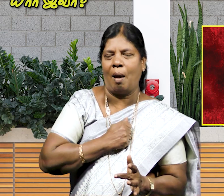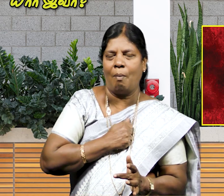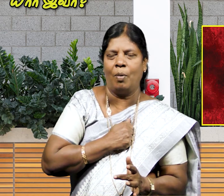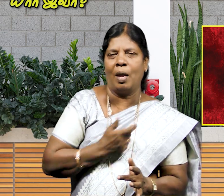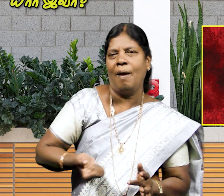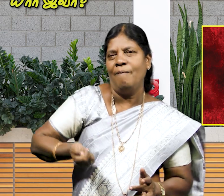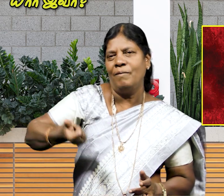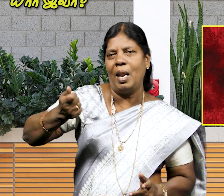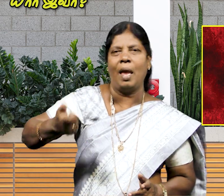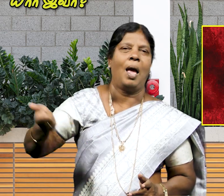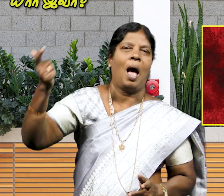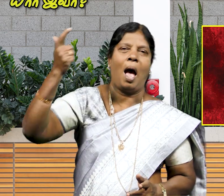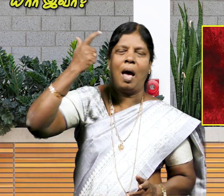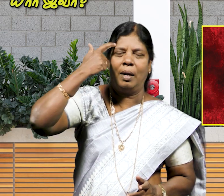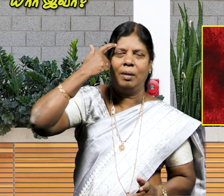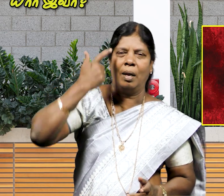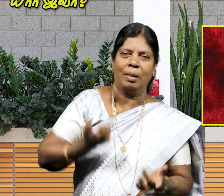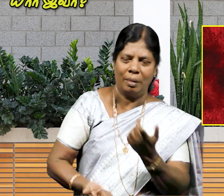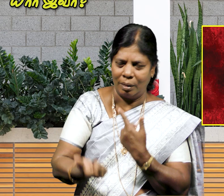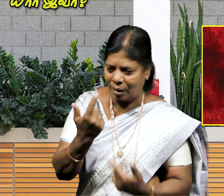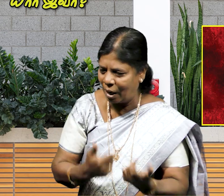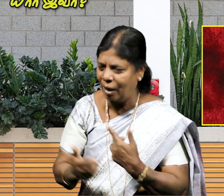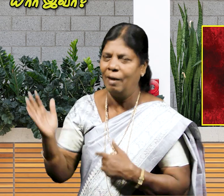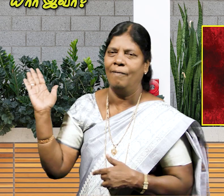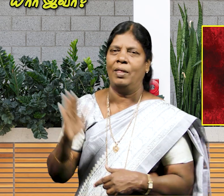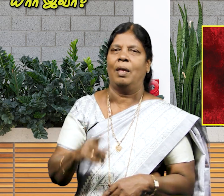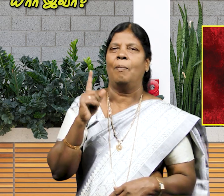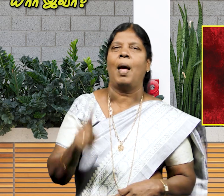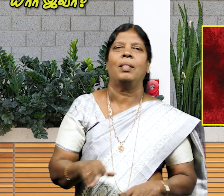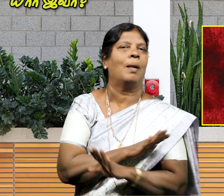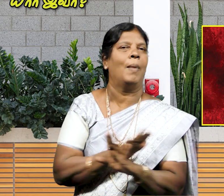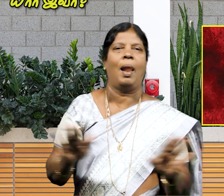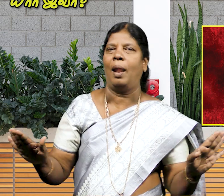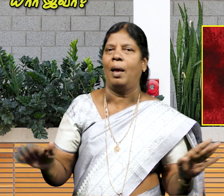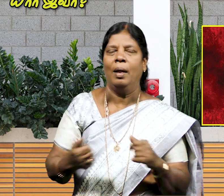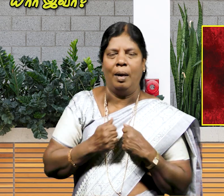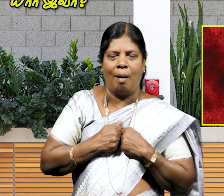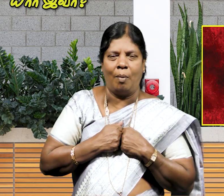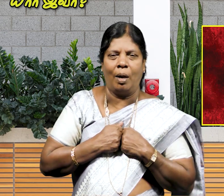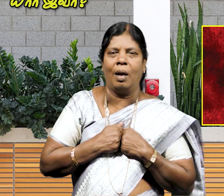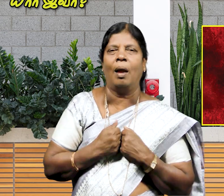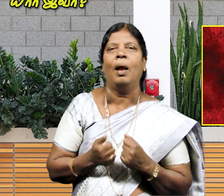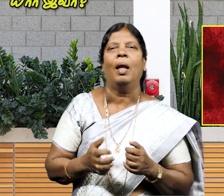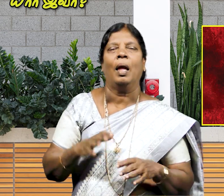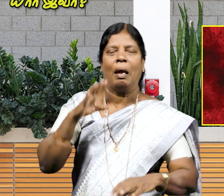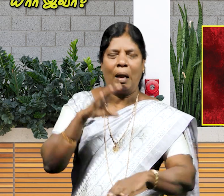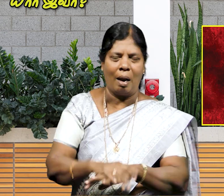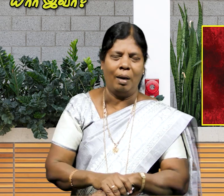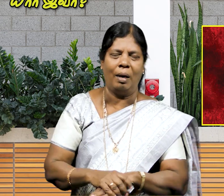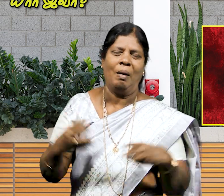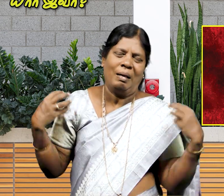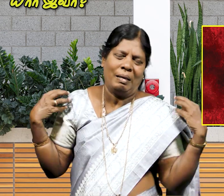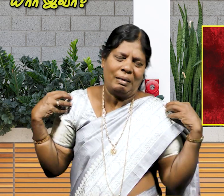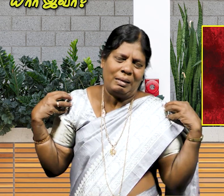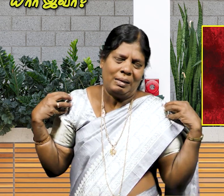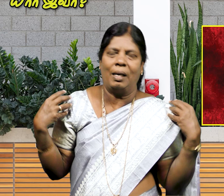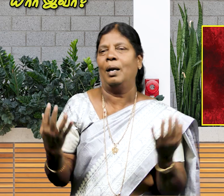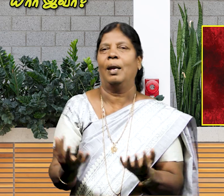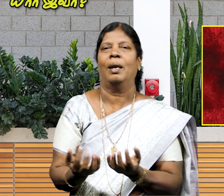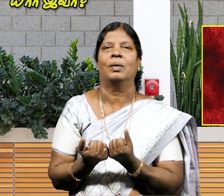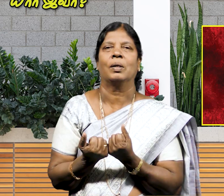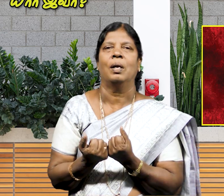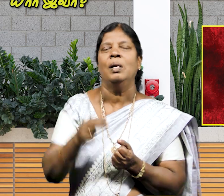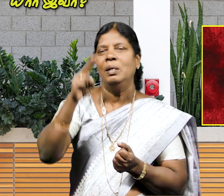விலை அறிந்தவராக தேடி வந்தது மட்டுமல்ல, பாடுபட்டார், நம்மை கண்டுபிடிக்க பாடுபட்டார். அந்த